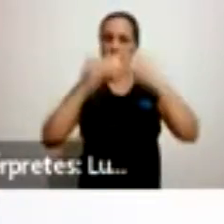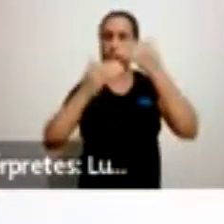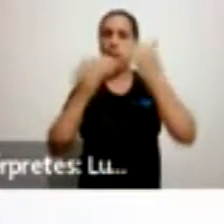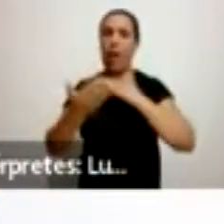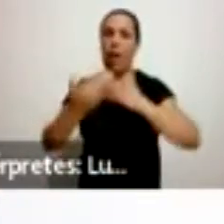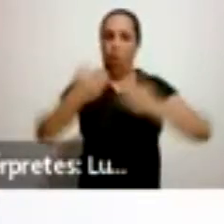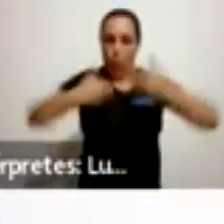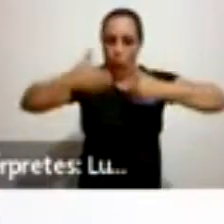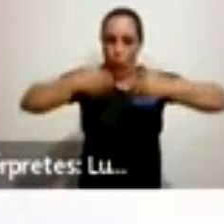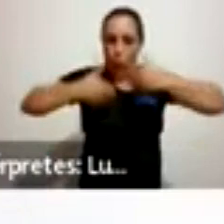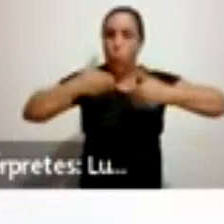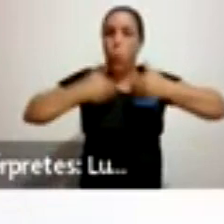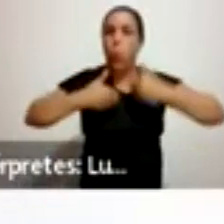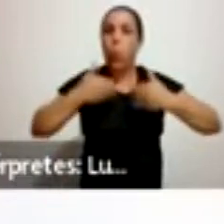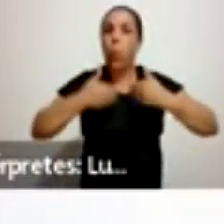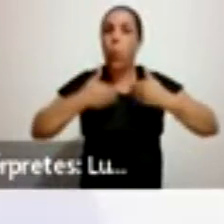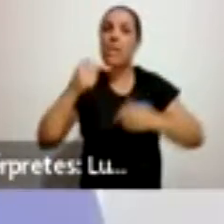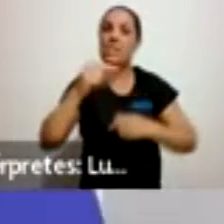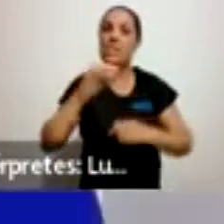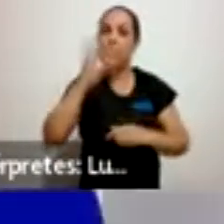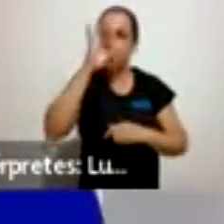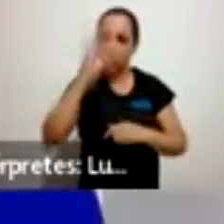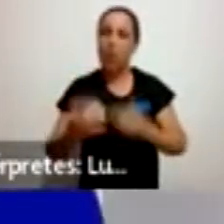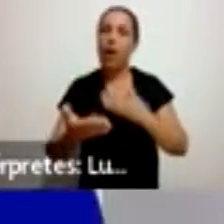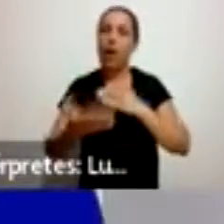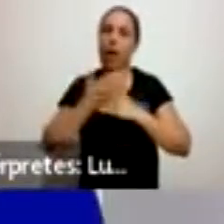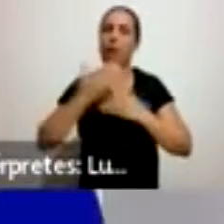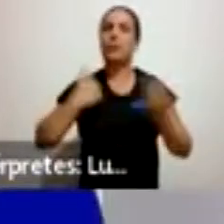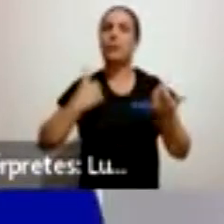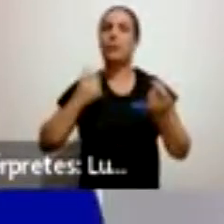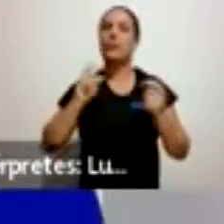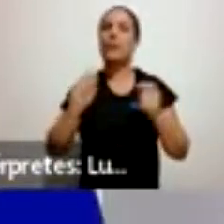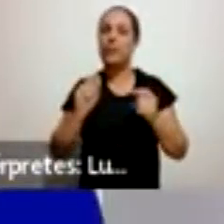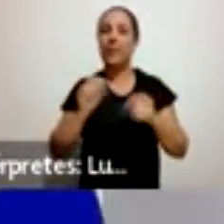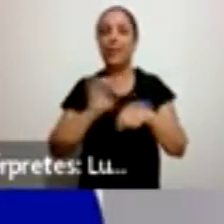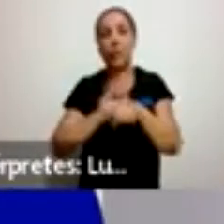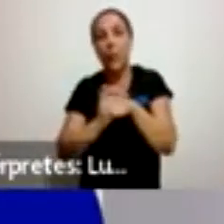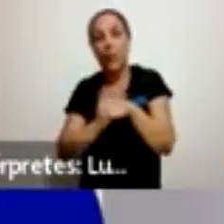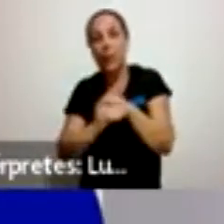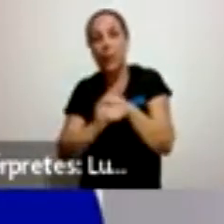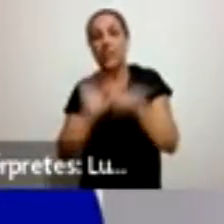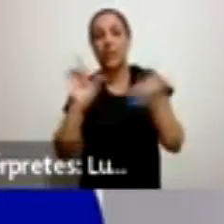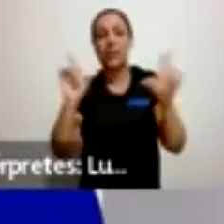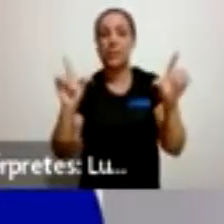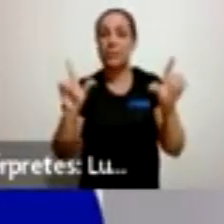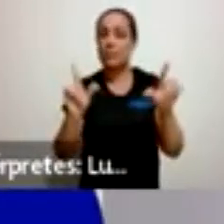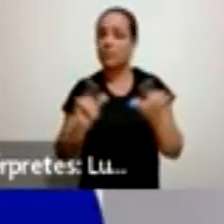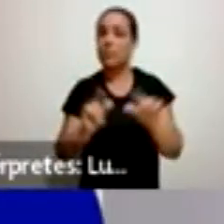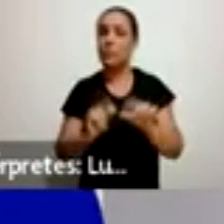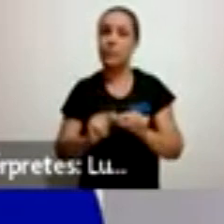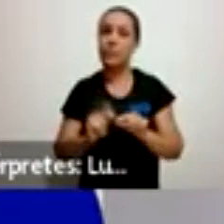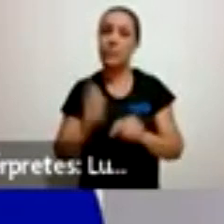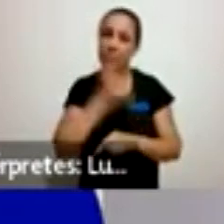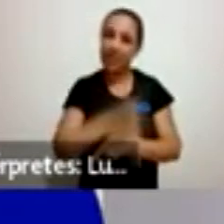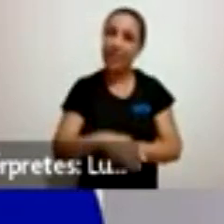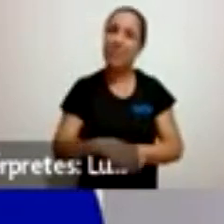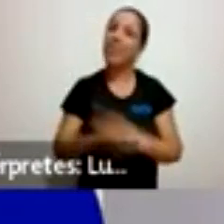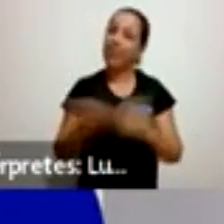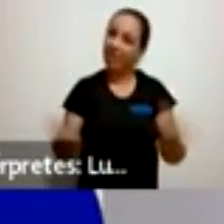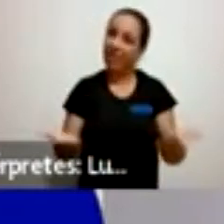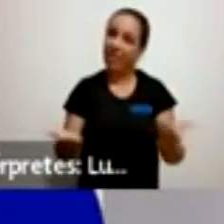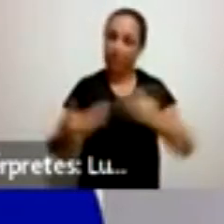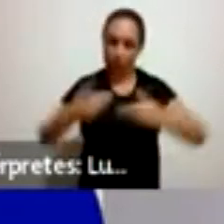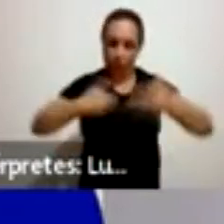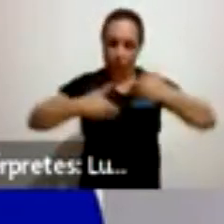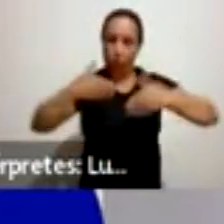série de enfermidades aí que a gente vai mostrando aqui. O doutor Laí Ribeiro ele mencionou em uma frase muito interessante que ele disse que a